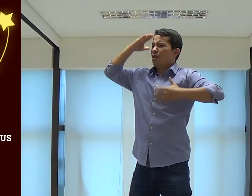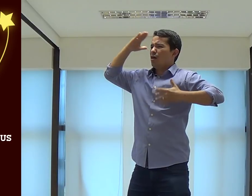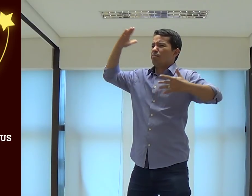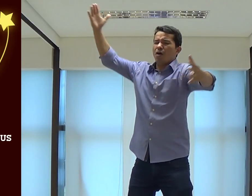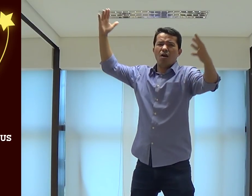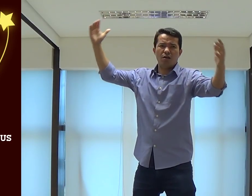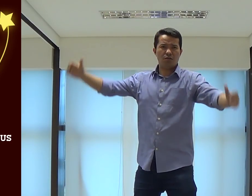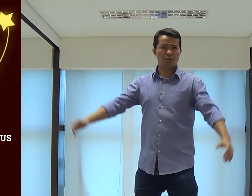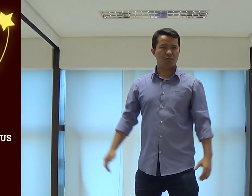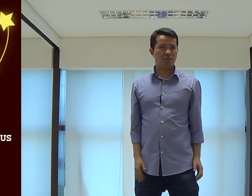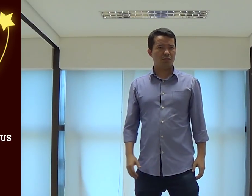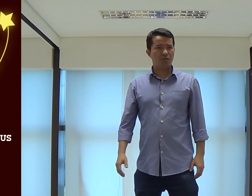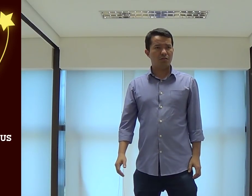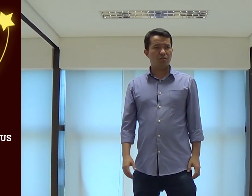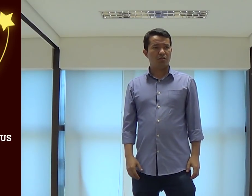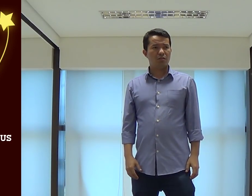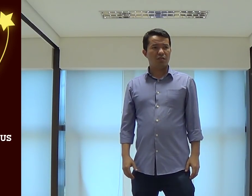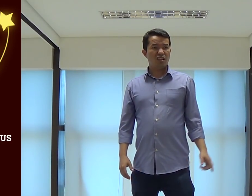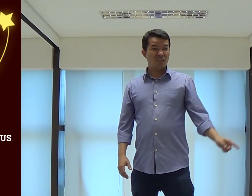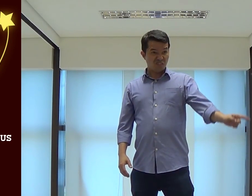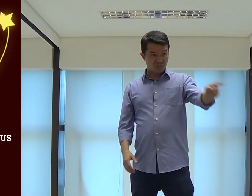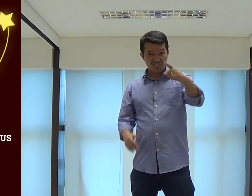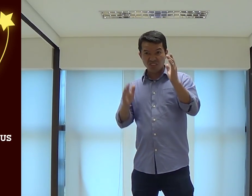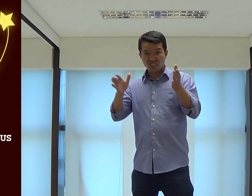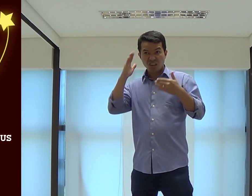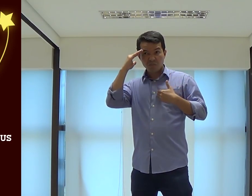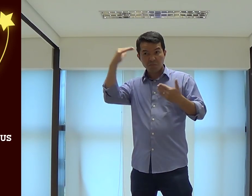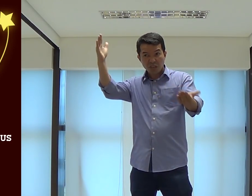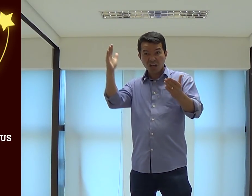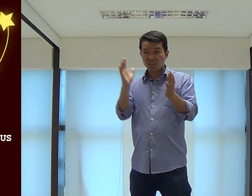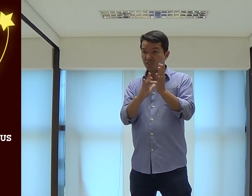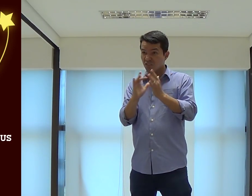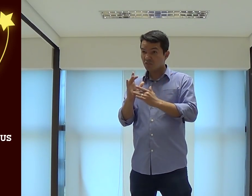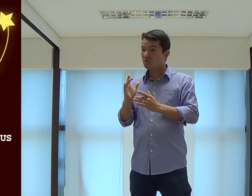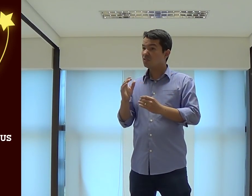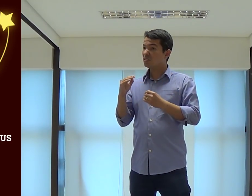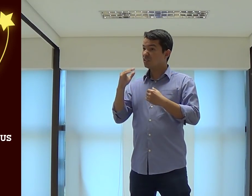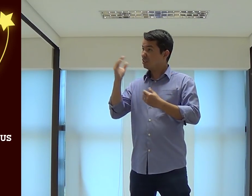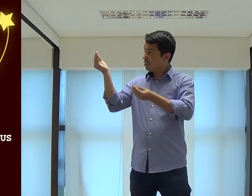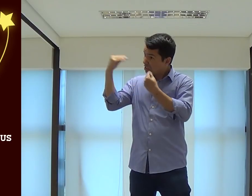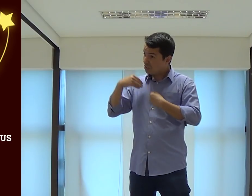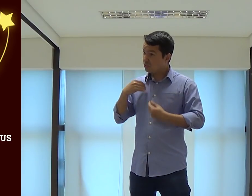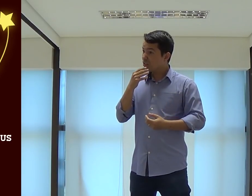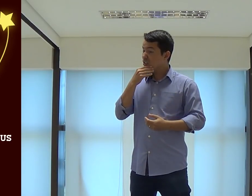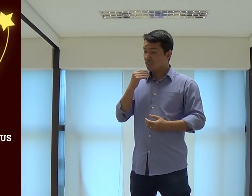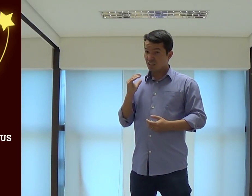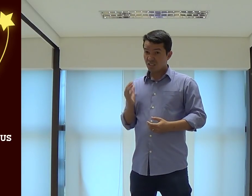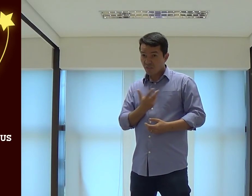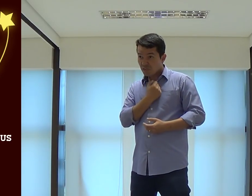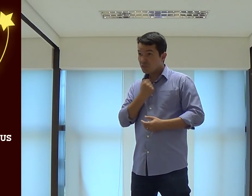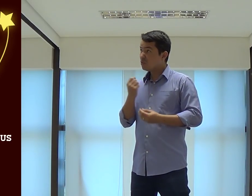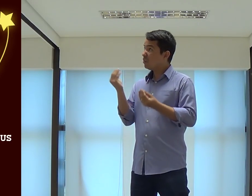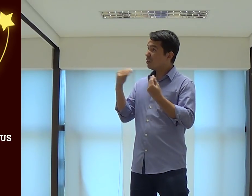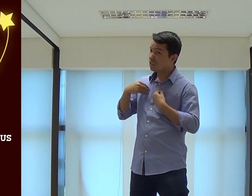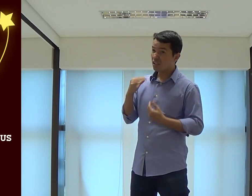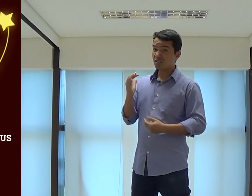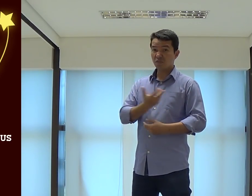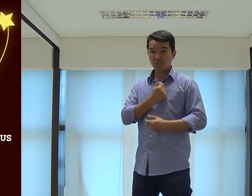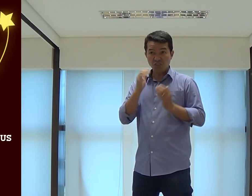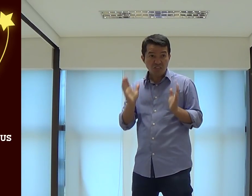causa disso. Muito obrigada. Você já agradeceu a Jesus porque ele te deu a salvação?